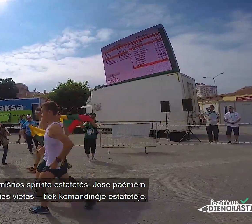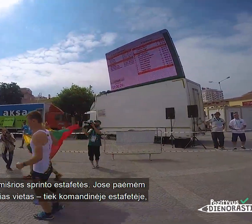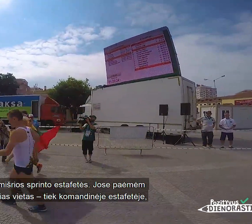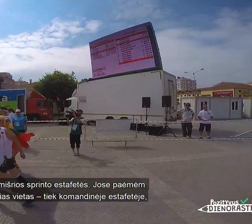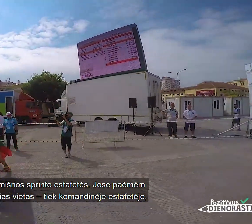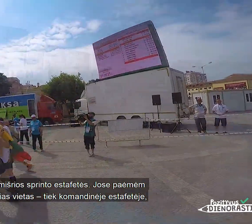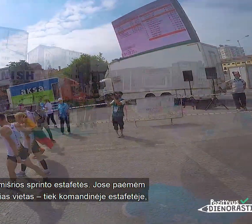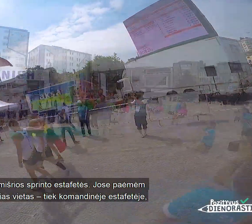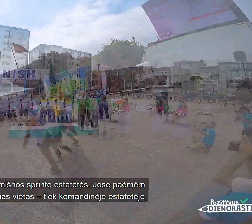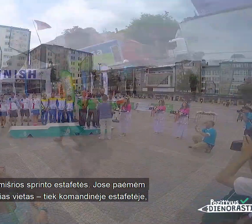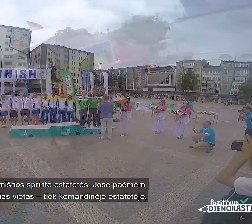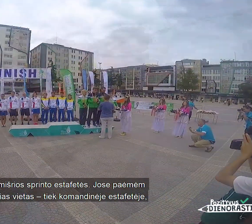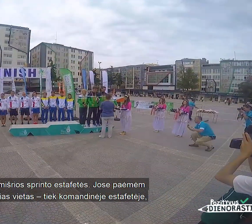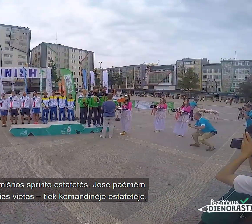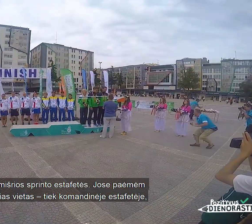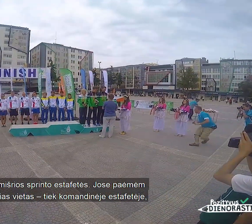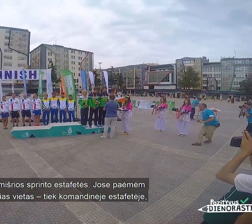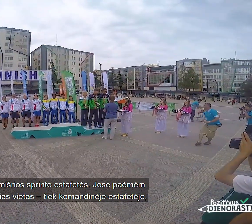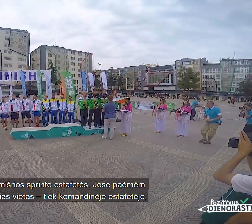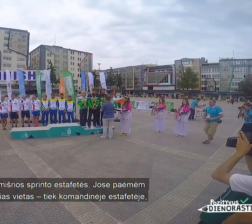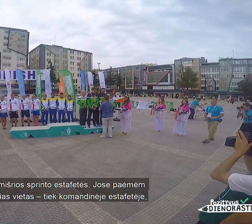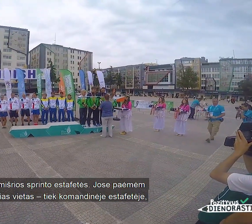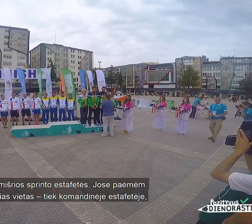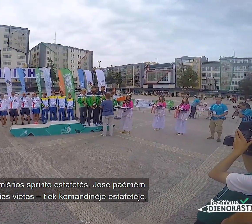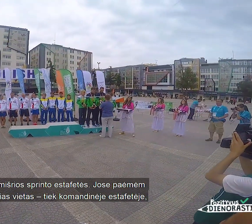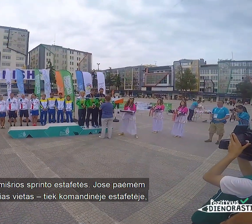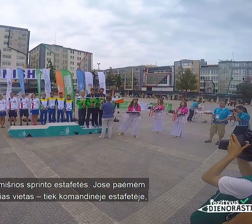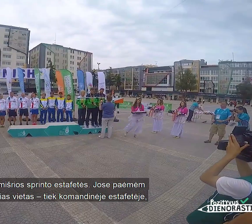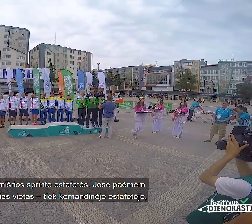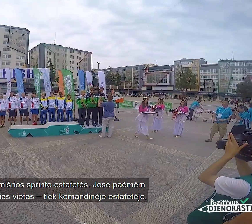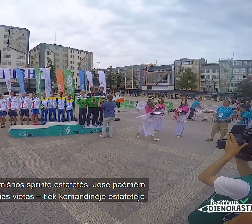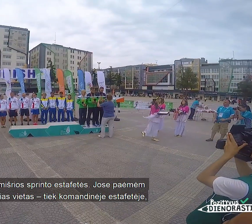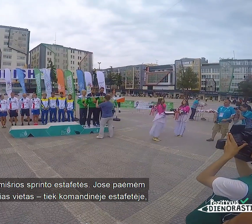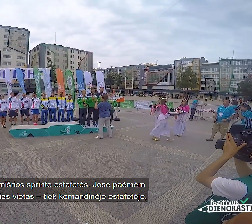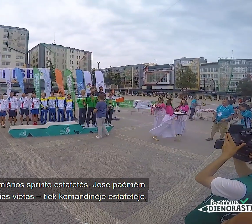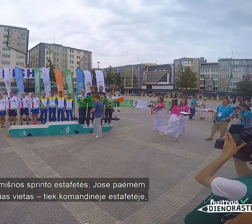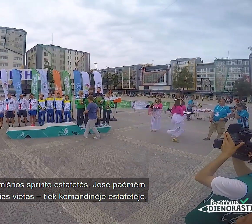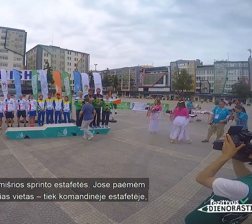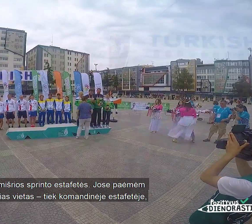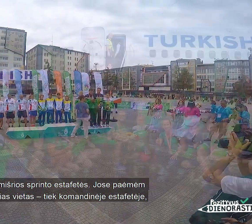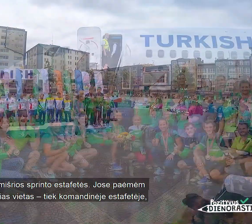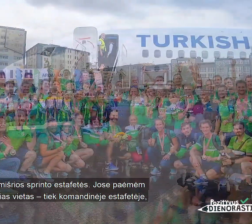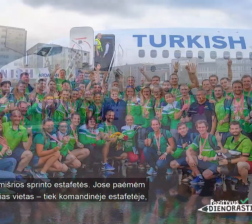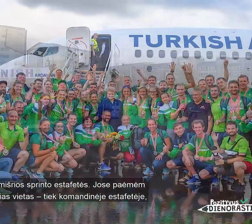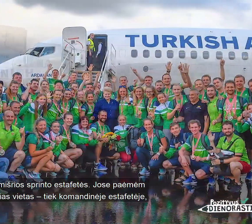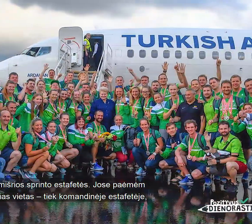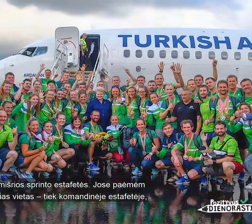ir dalyvavau taip pat, buvo mišri estafetė. Joje dalyvavau. Ir paėmėm 3 vietas tiek estafetėje